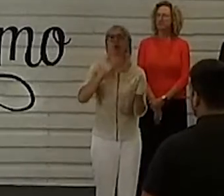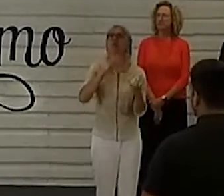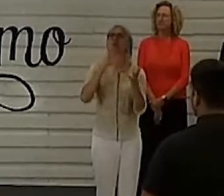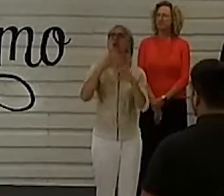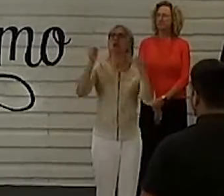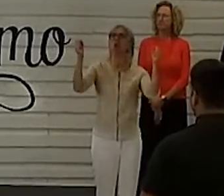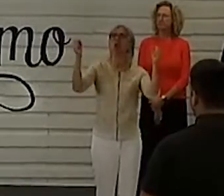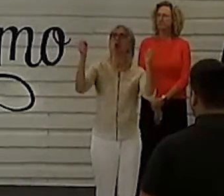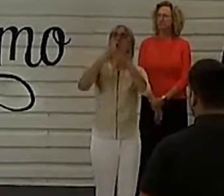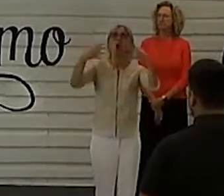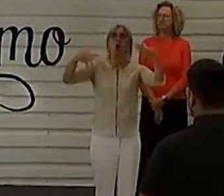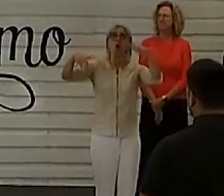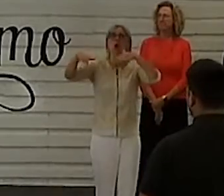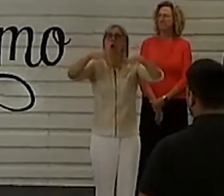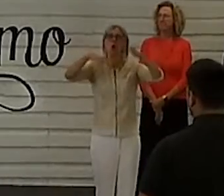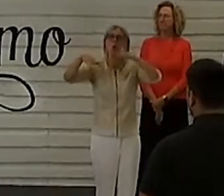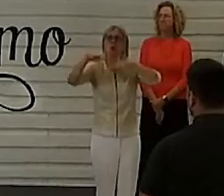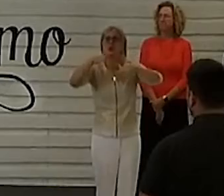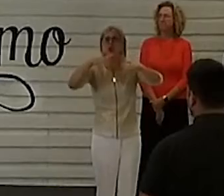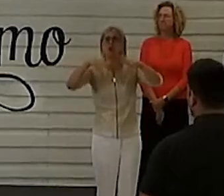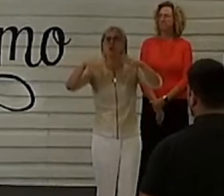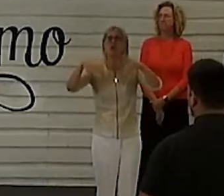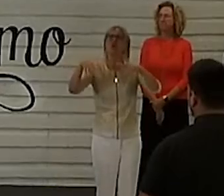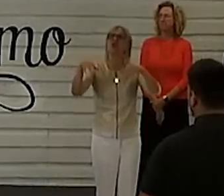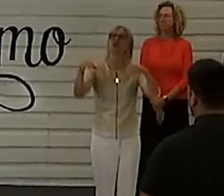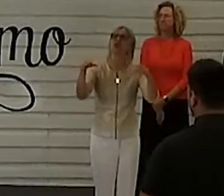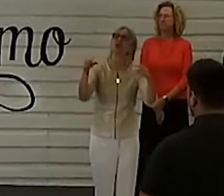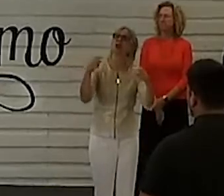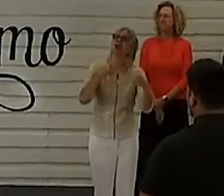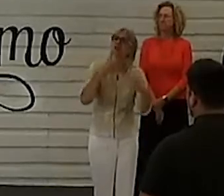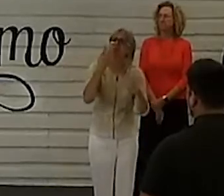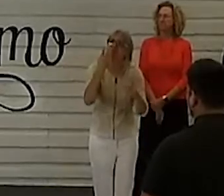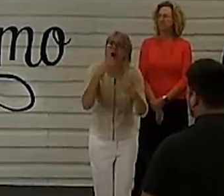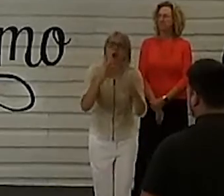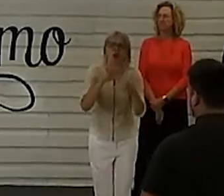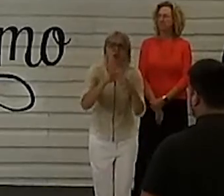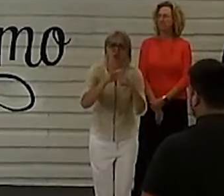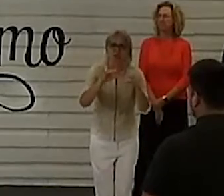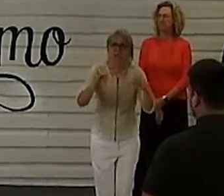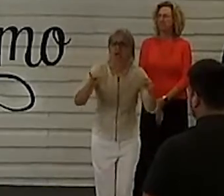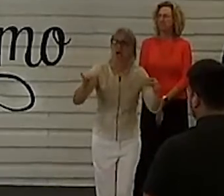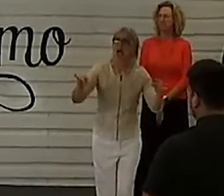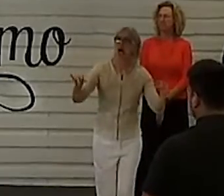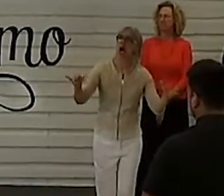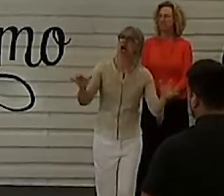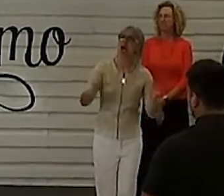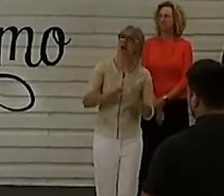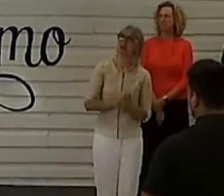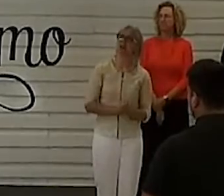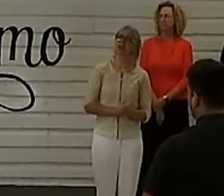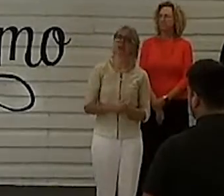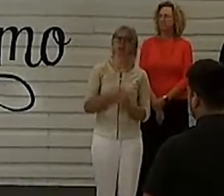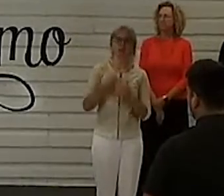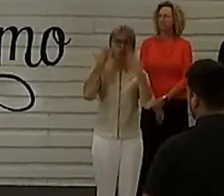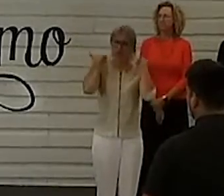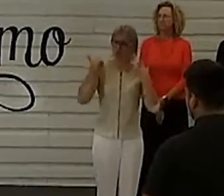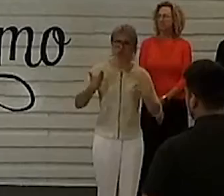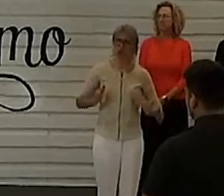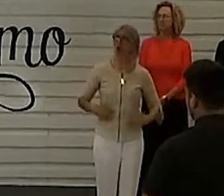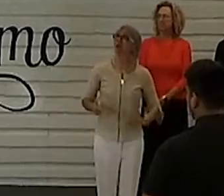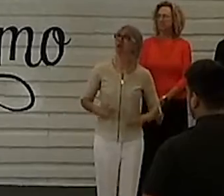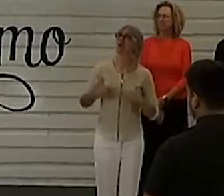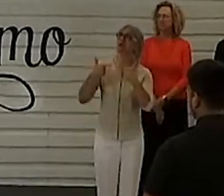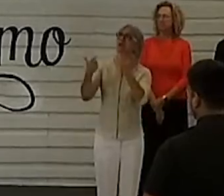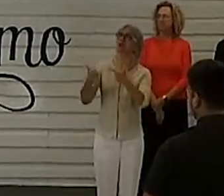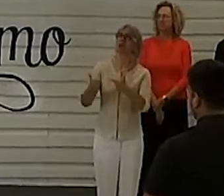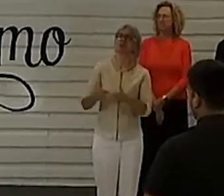sale. Signore, ti do tutto quello che ho questa mattina. Signore, togli